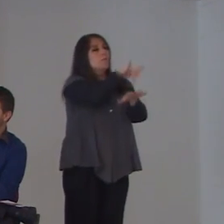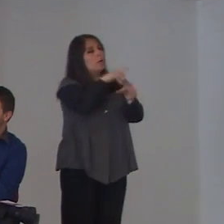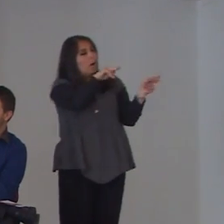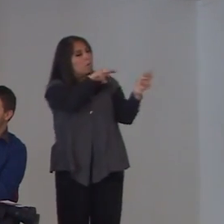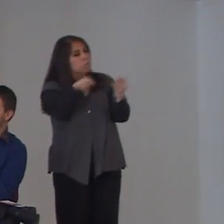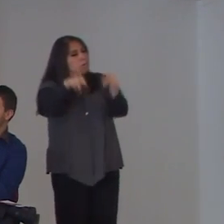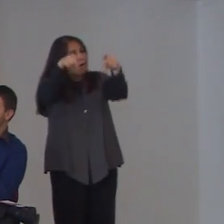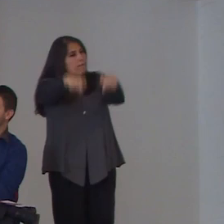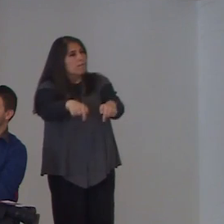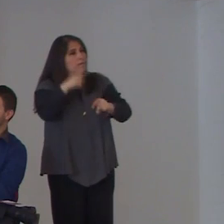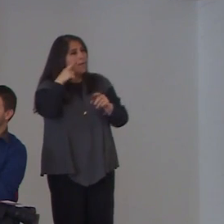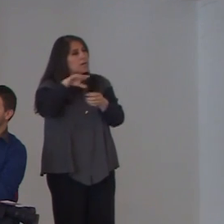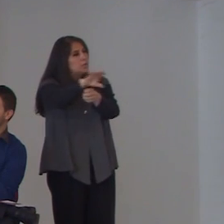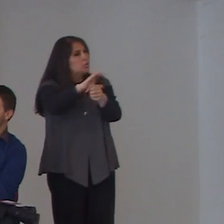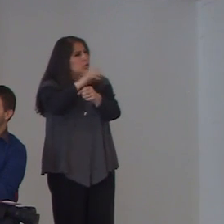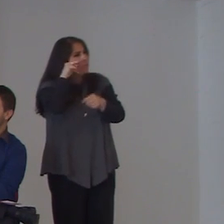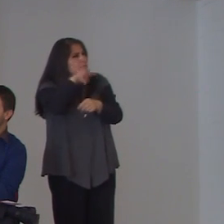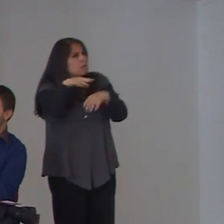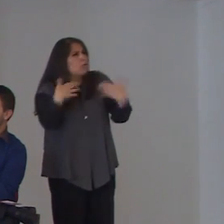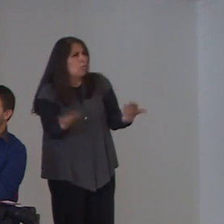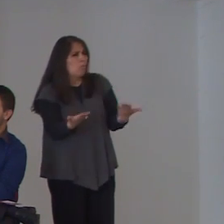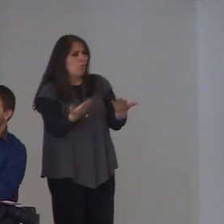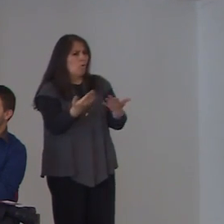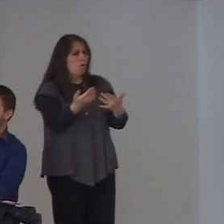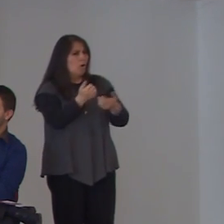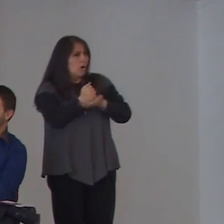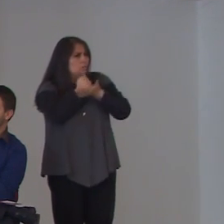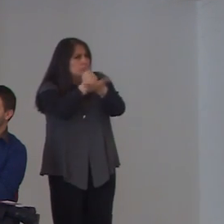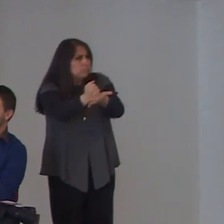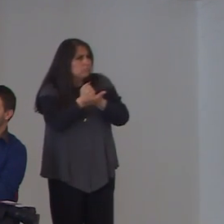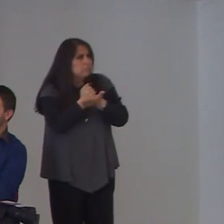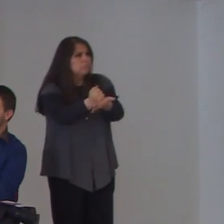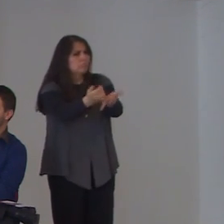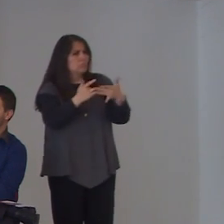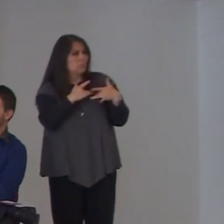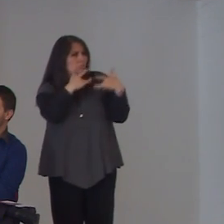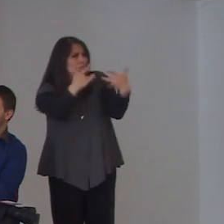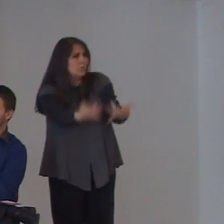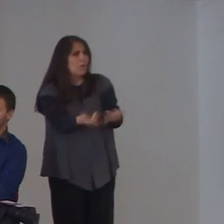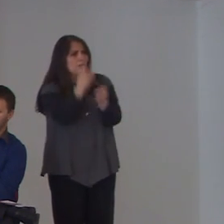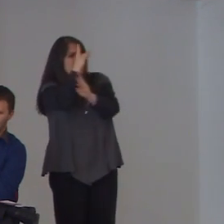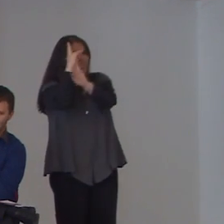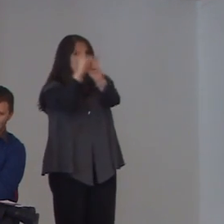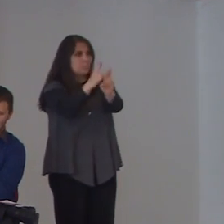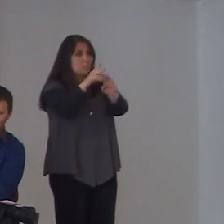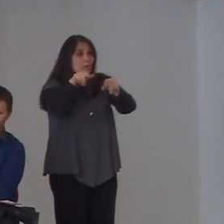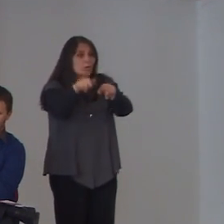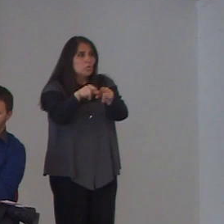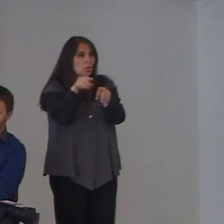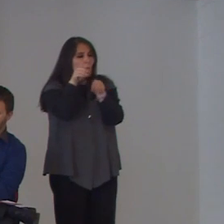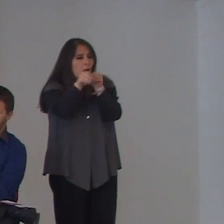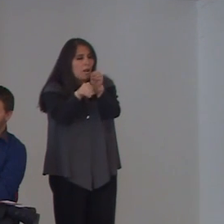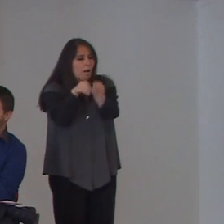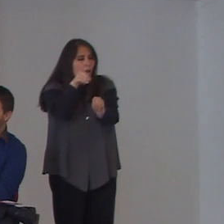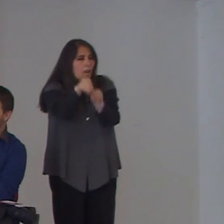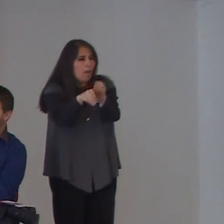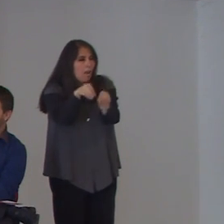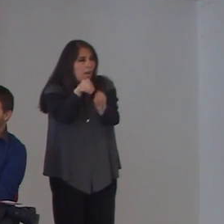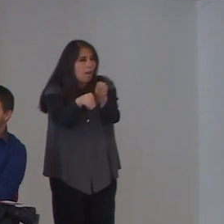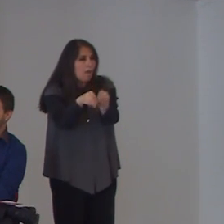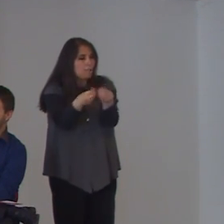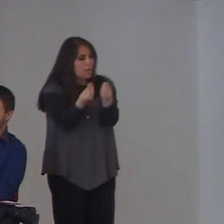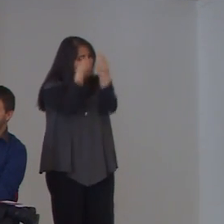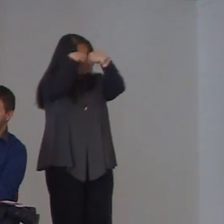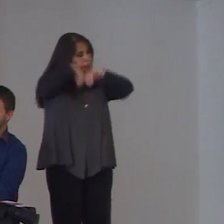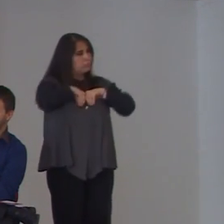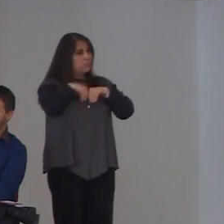valores de la solidaridad, el respeto, pues, en el territorio. Acá, como algunos conceptos muy generales, muy